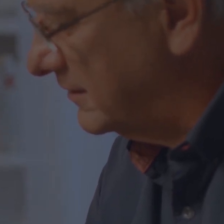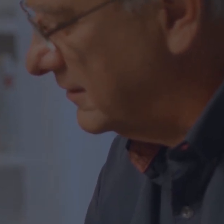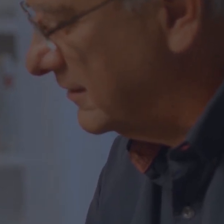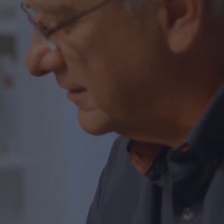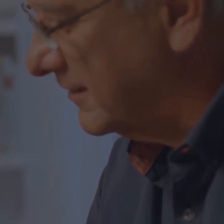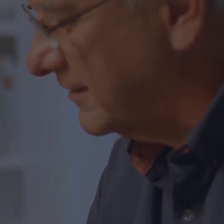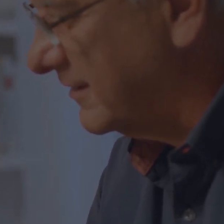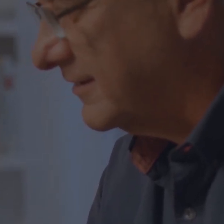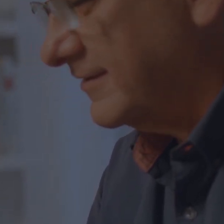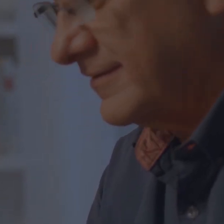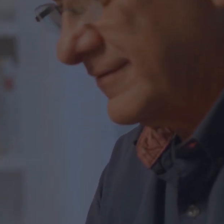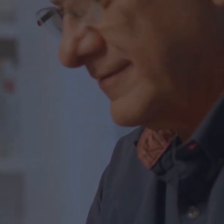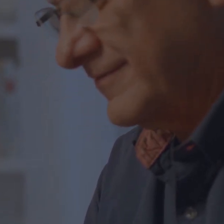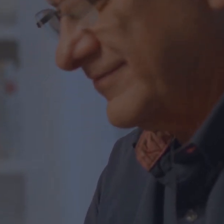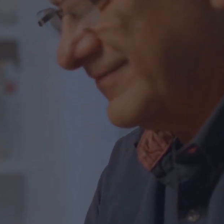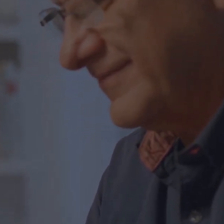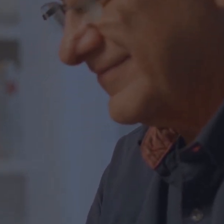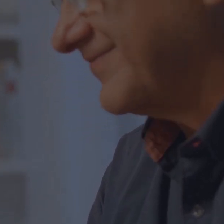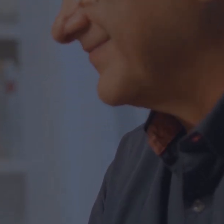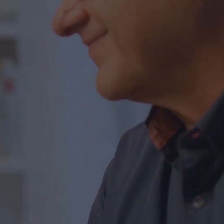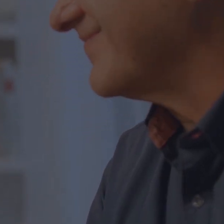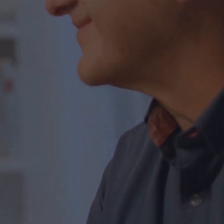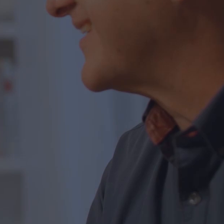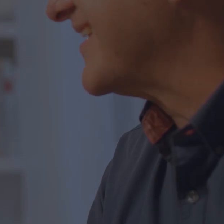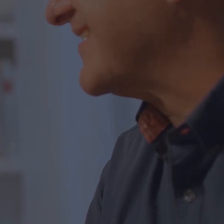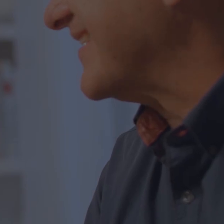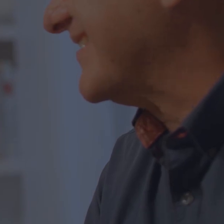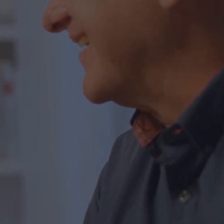ya. Ahí está.